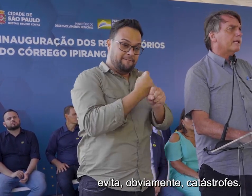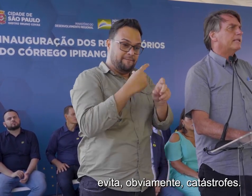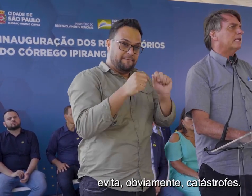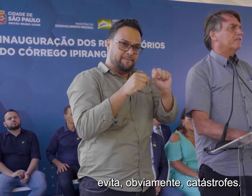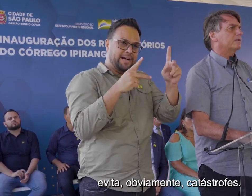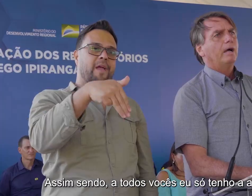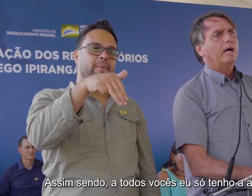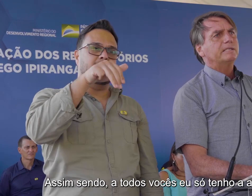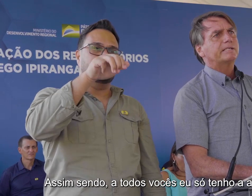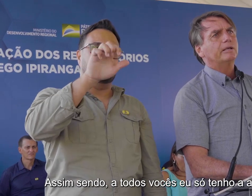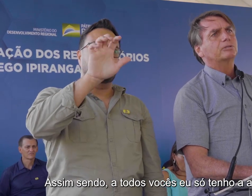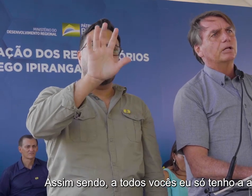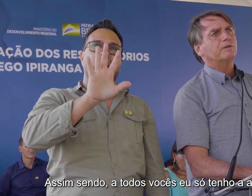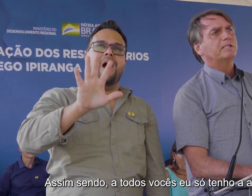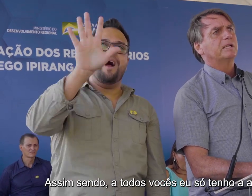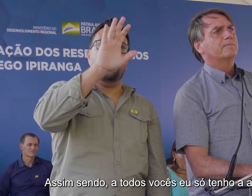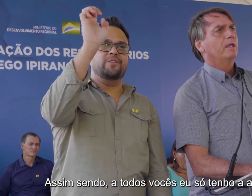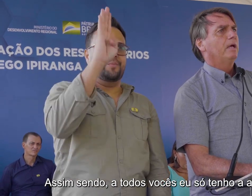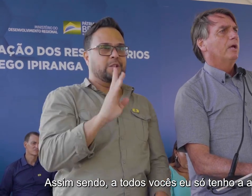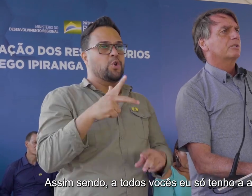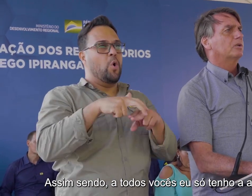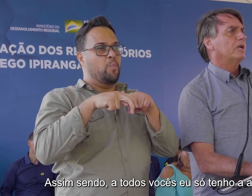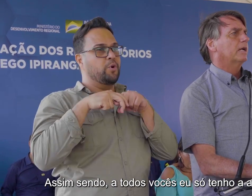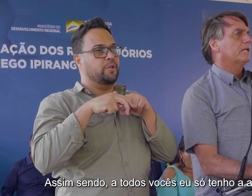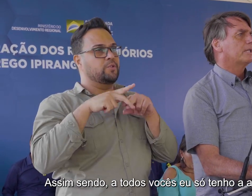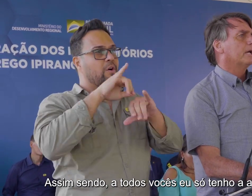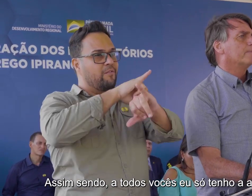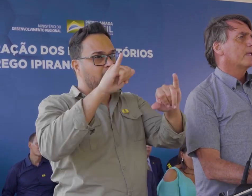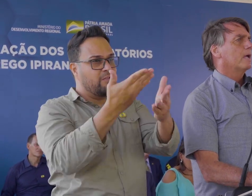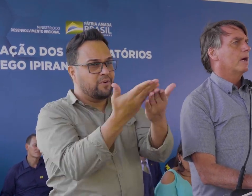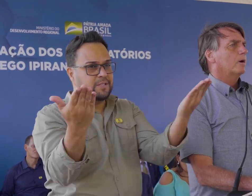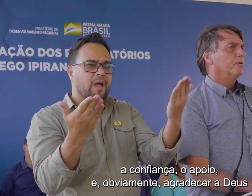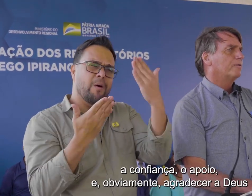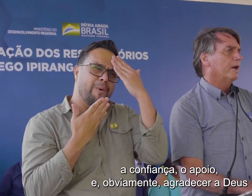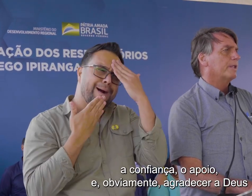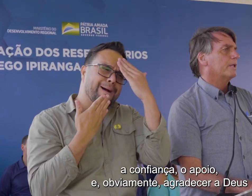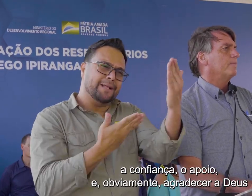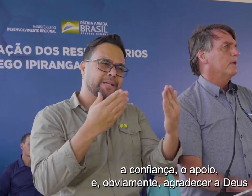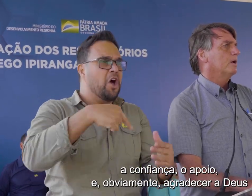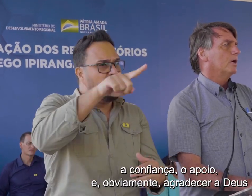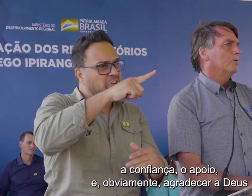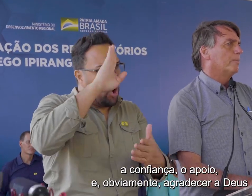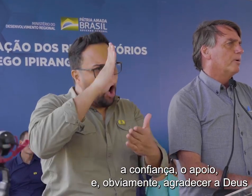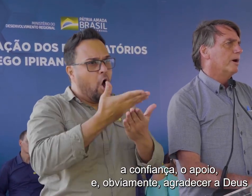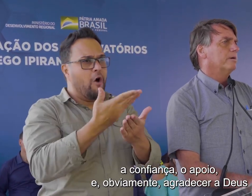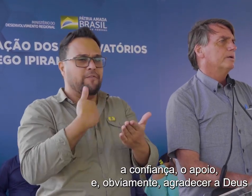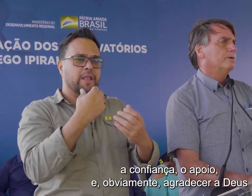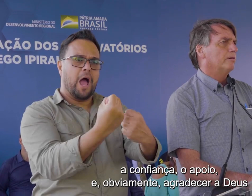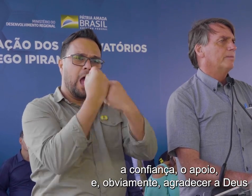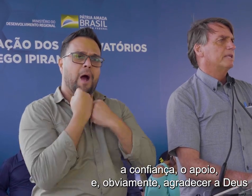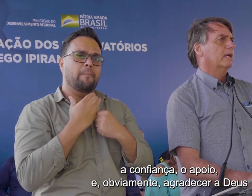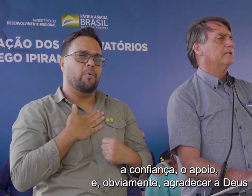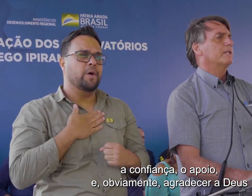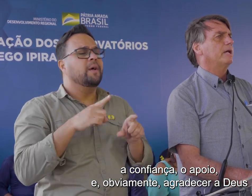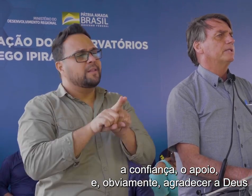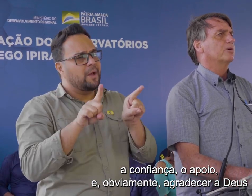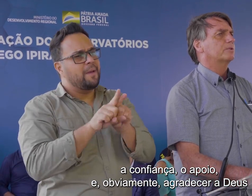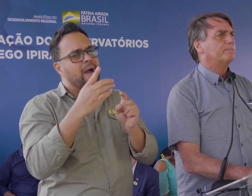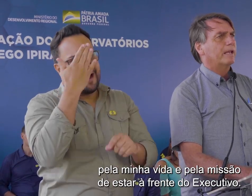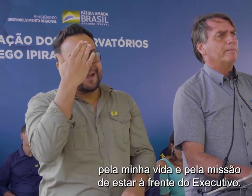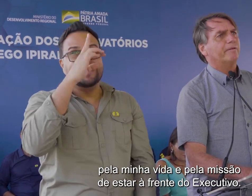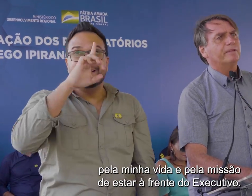obviamente, o catástrofe. Assim sendo a todos vocês. Eu só tenho a agradecer a confiança, o apoio e, obviamente,